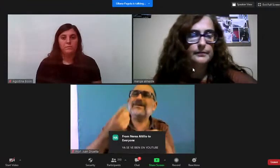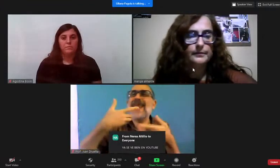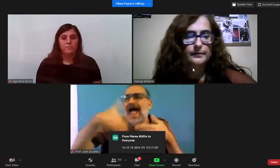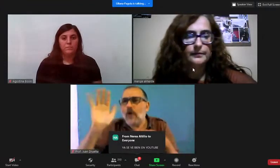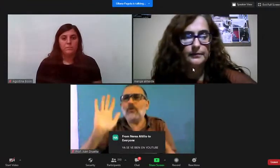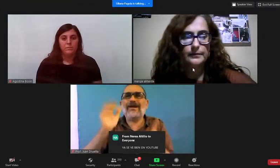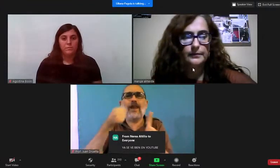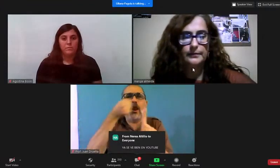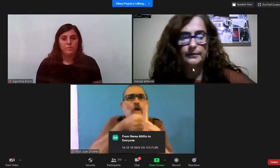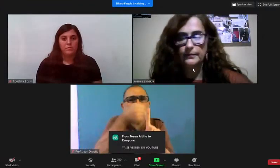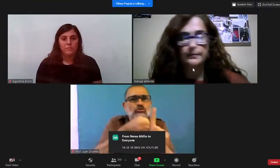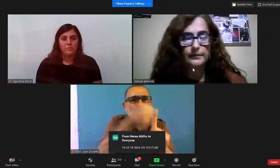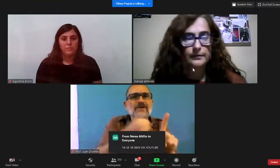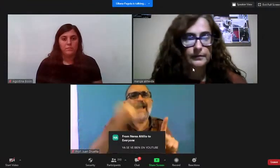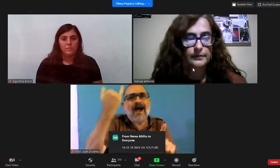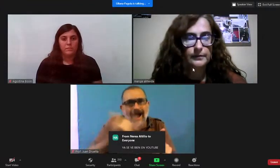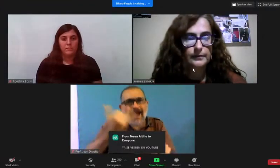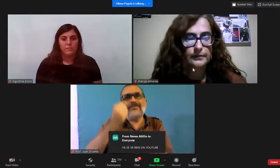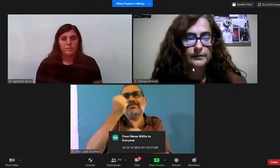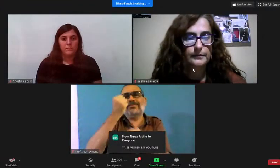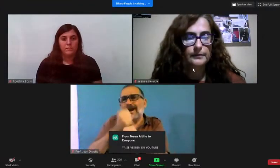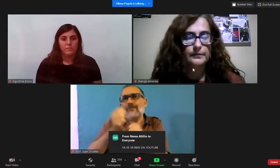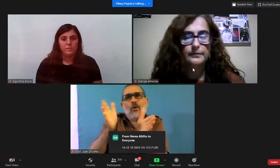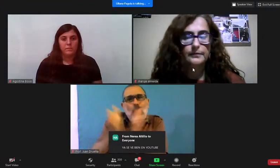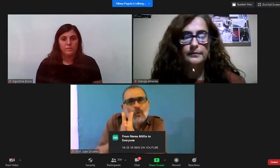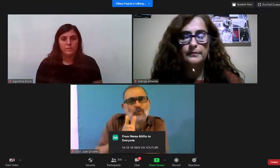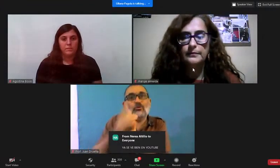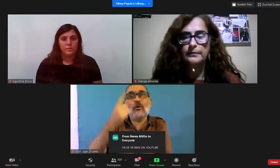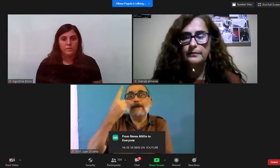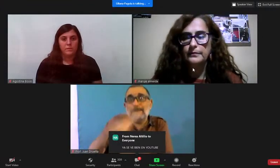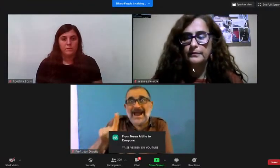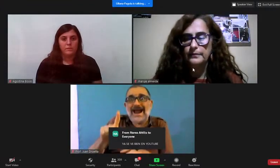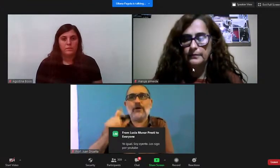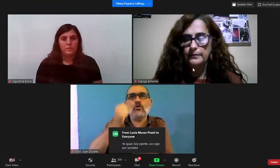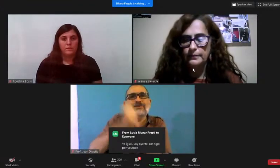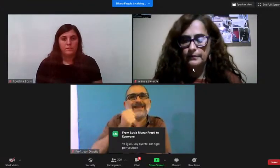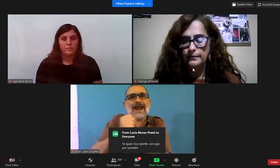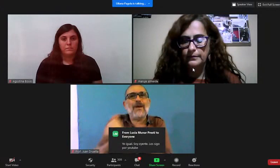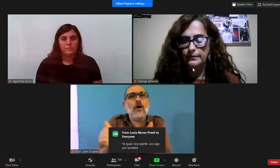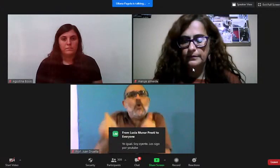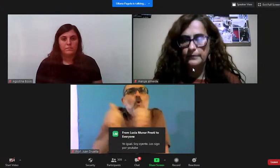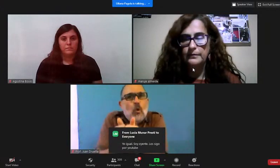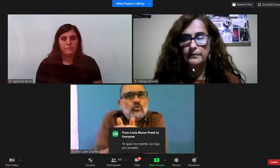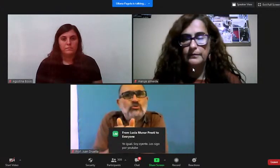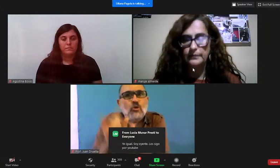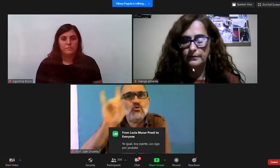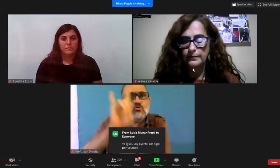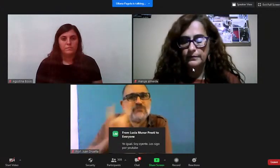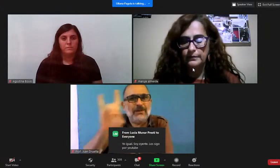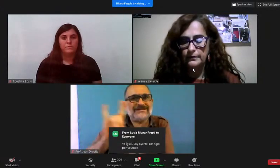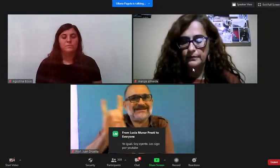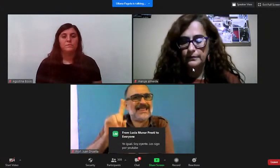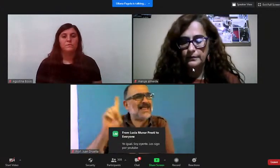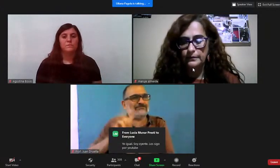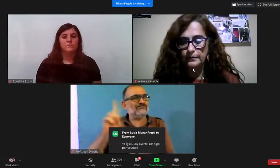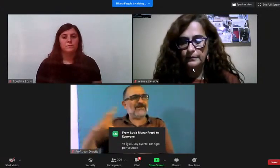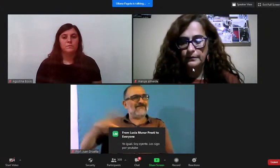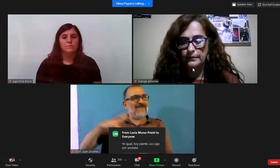propias tradiciones y costumbres, y también hay una historia de lucha, de trabajo en conjunto,